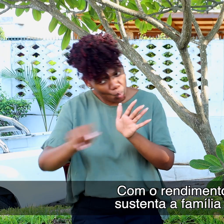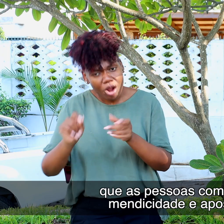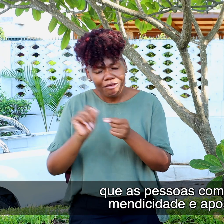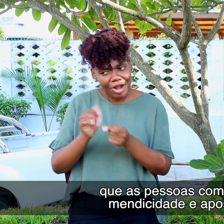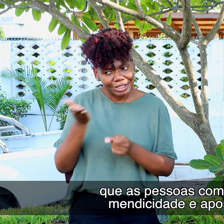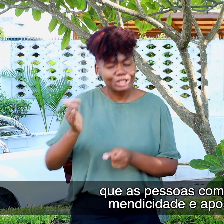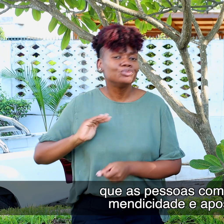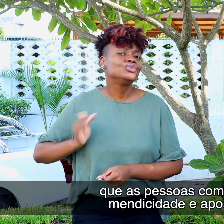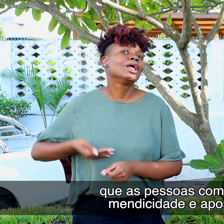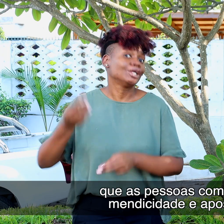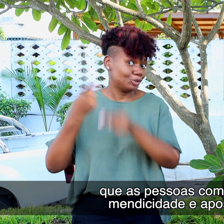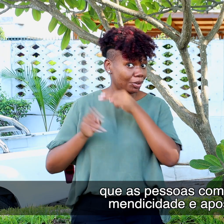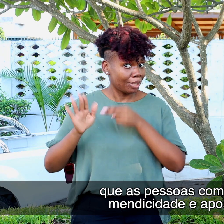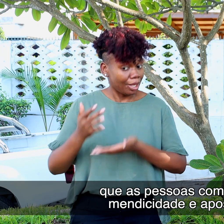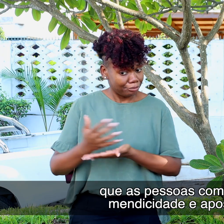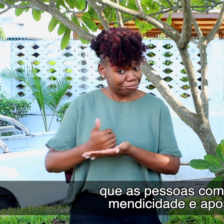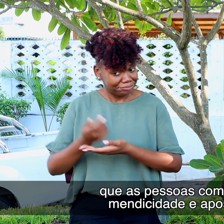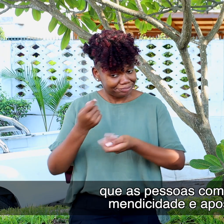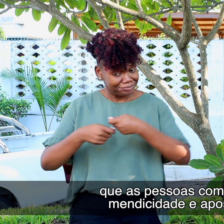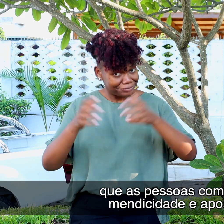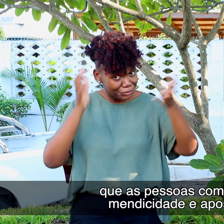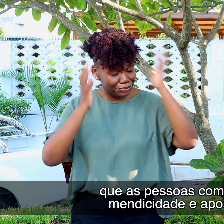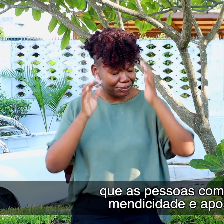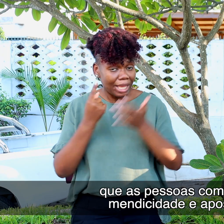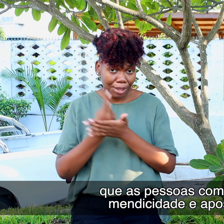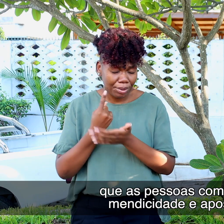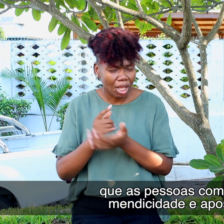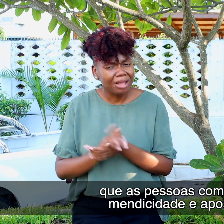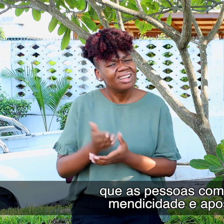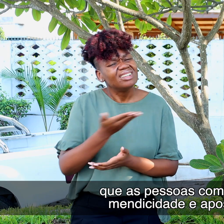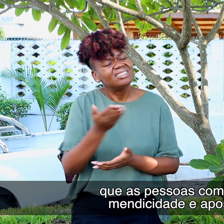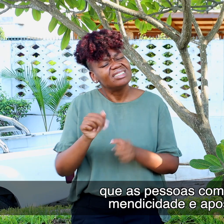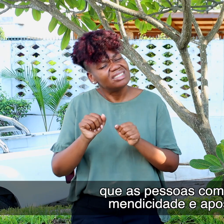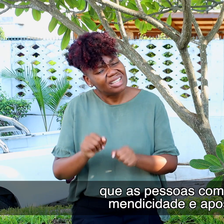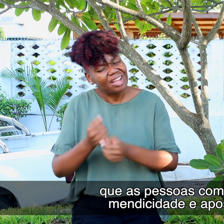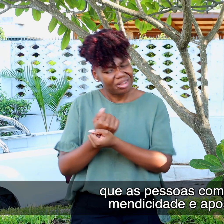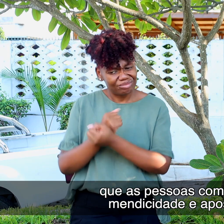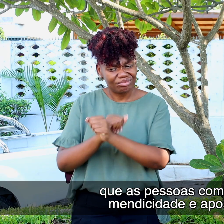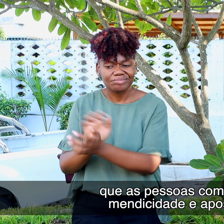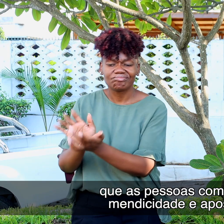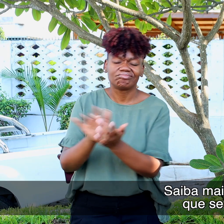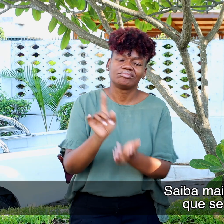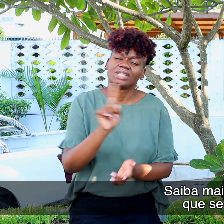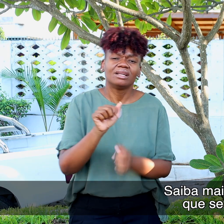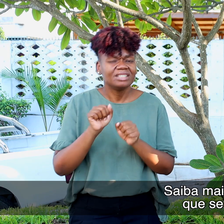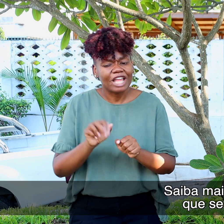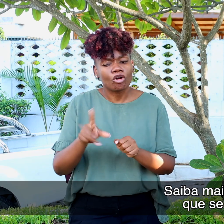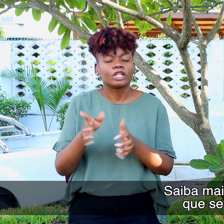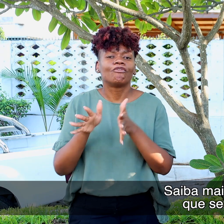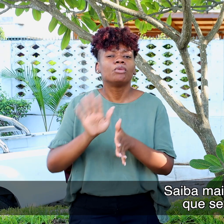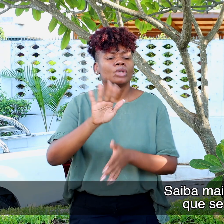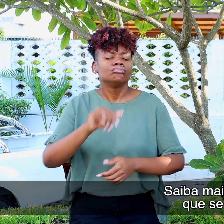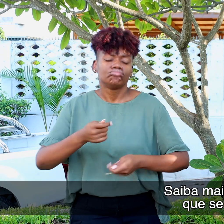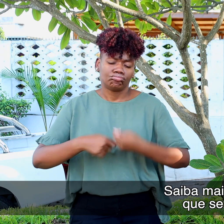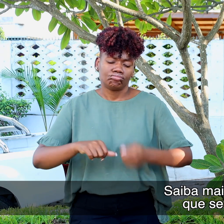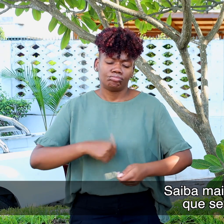um apelo que as pessoas com deficiência evitem a mendicidade e apostem na autonomia. Saiba mais na peça